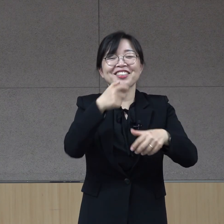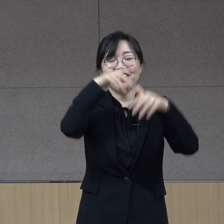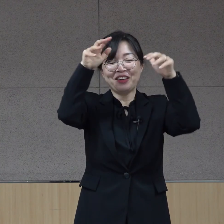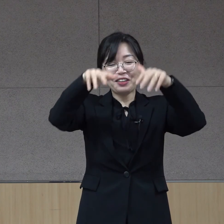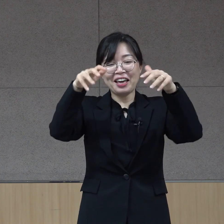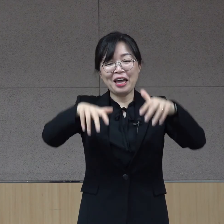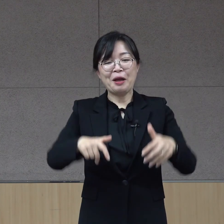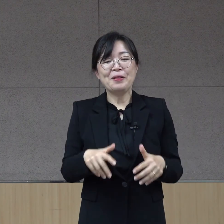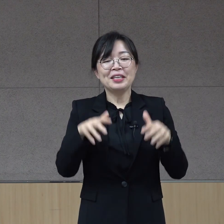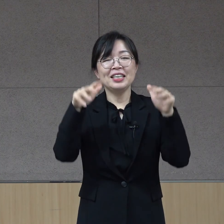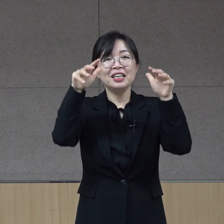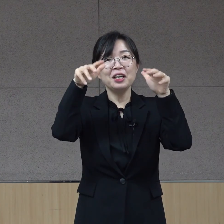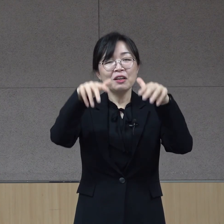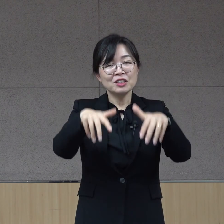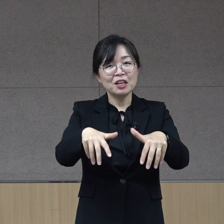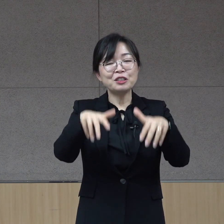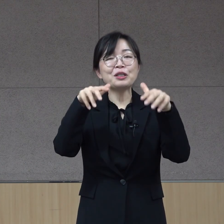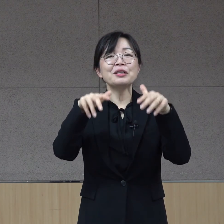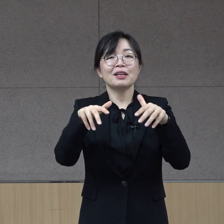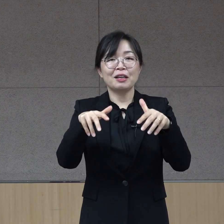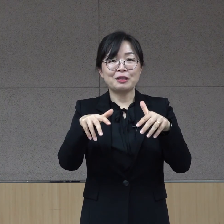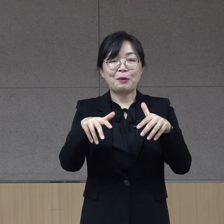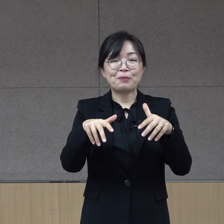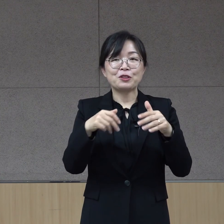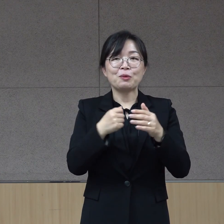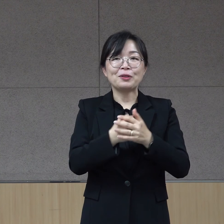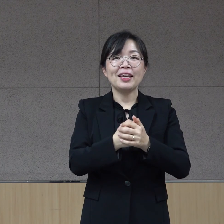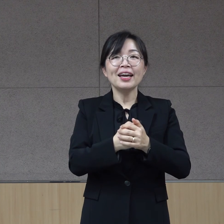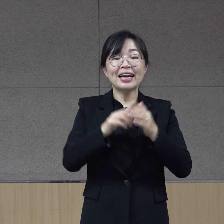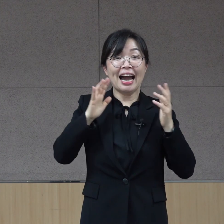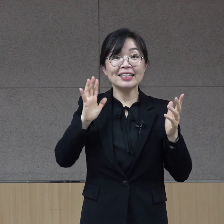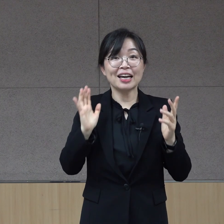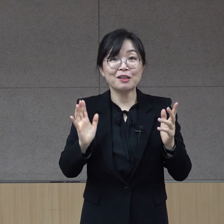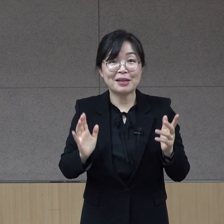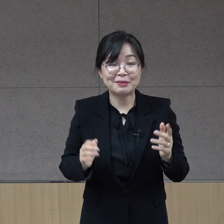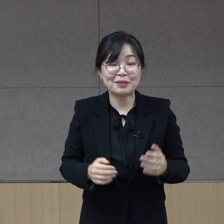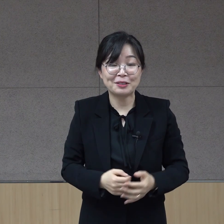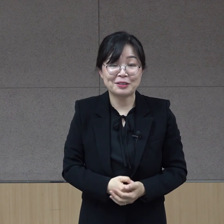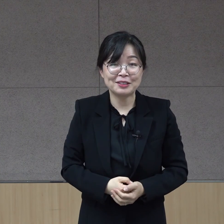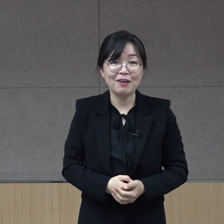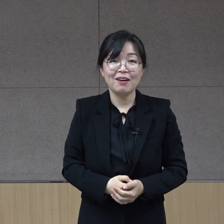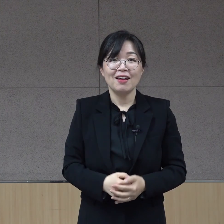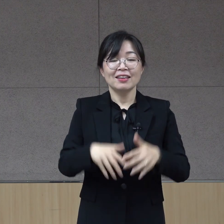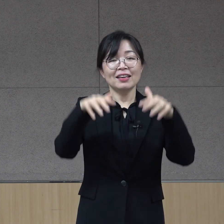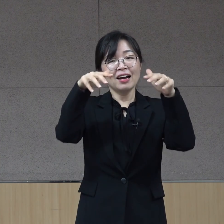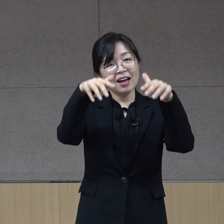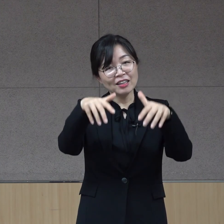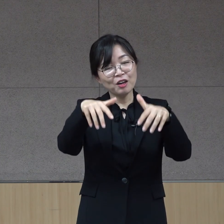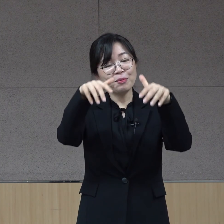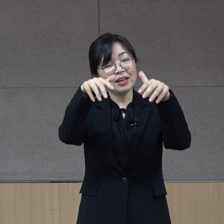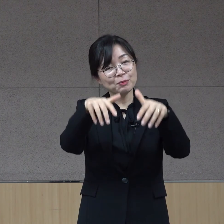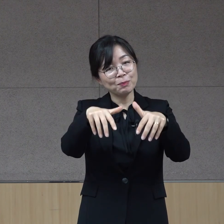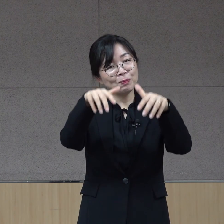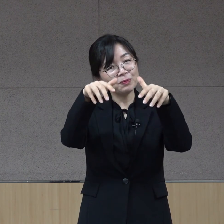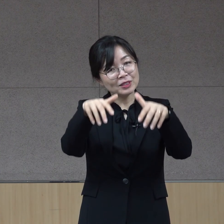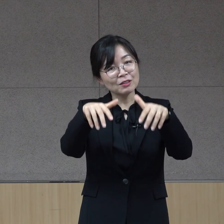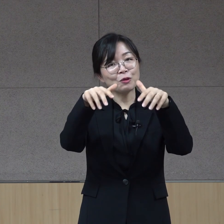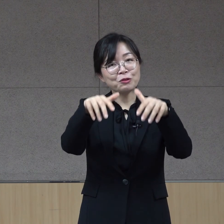그렇죠. 이렇게 이 제스처에 따라서 저번에 강약을 말씀드렸었죠. 약하게 하면 비가 적게 오는